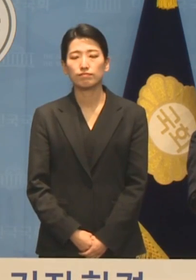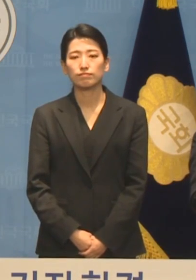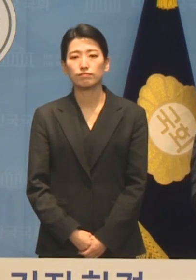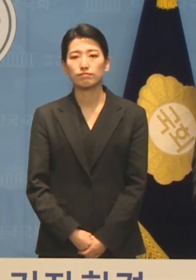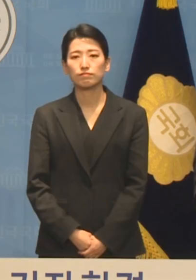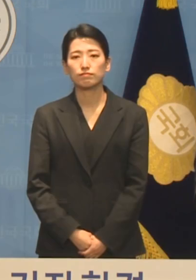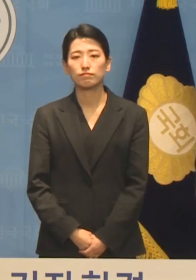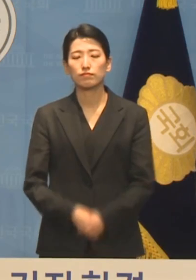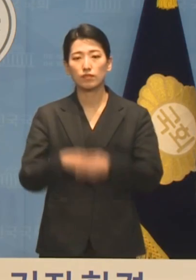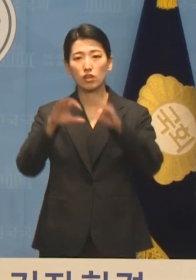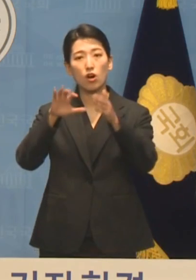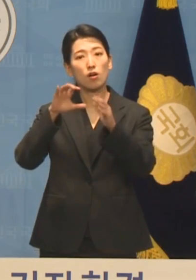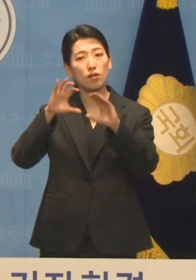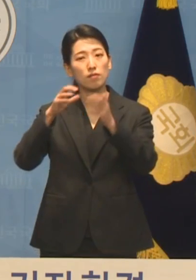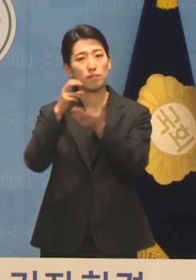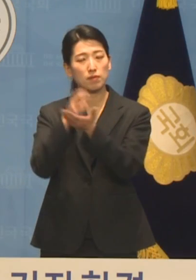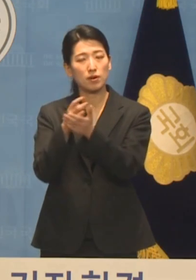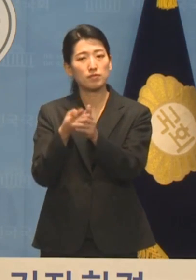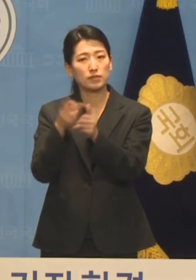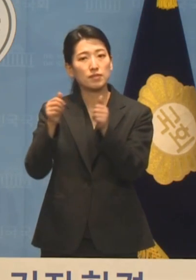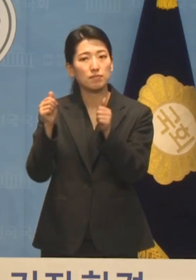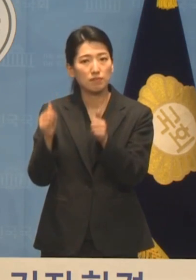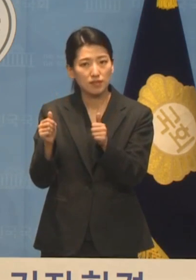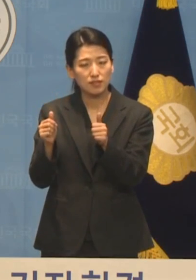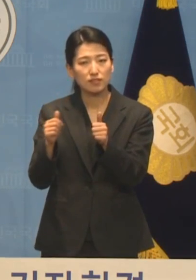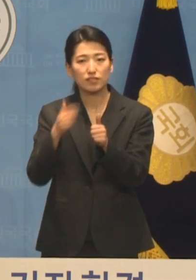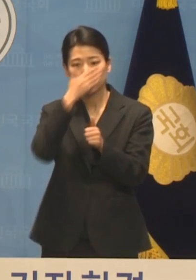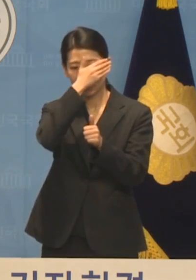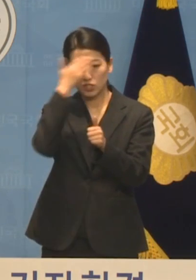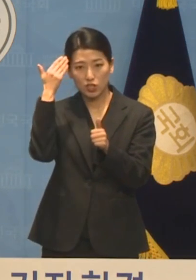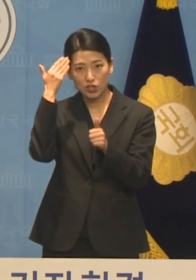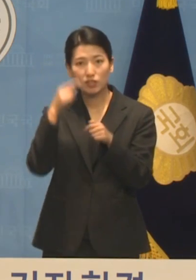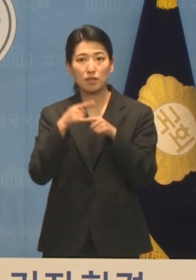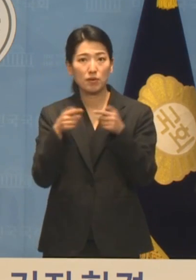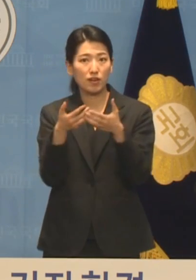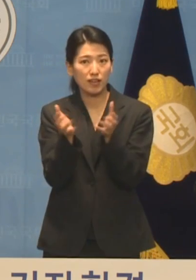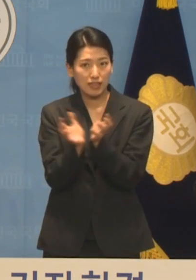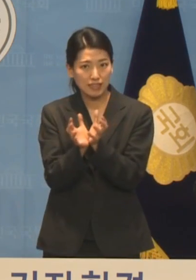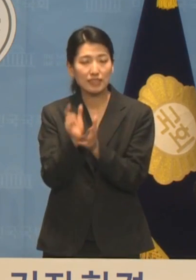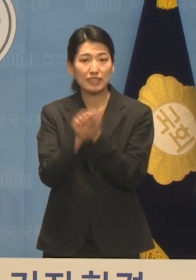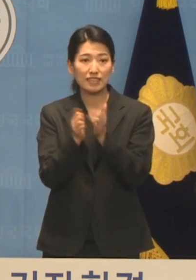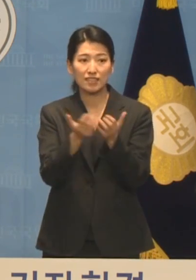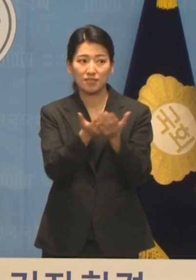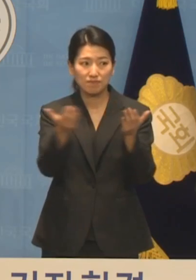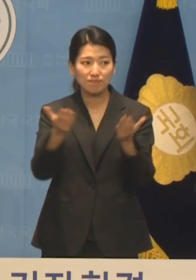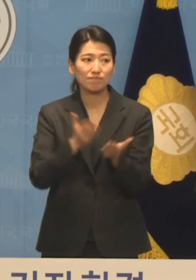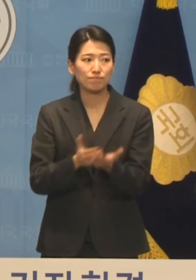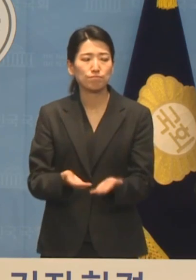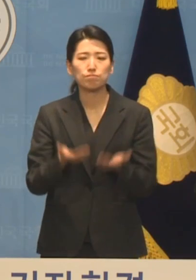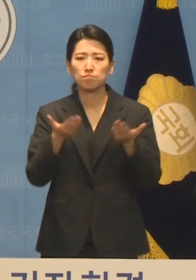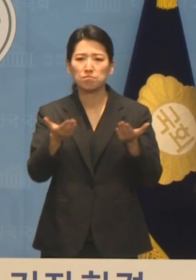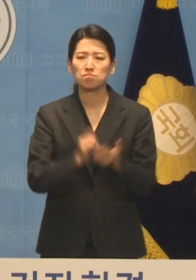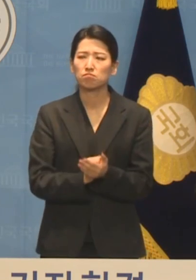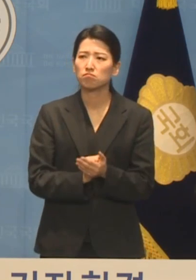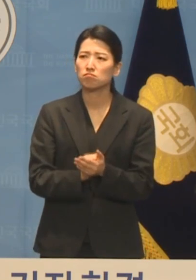헌법재판 청년평가단 기자회견 시작하겠습니다. 탄핵심판, 청년이 봐도